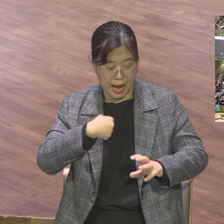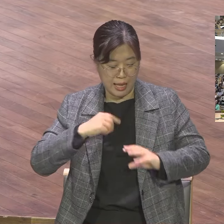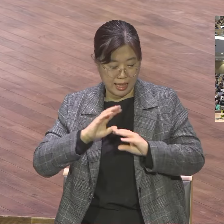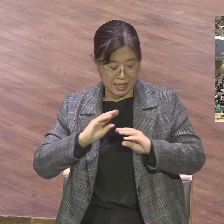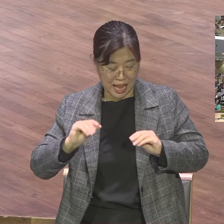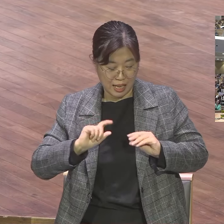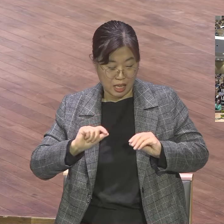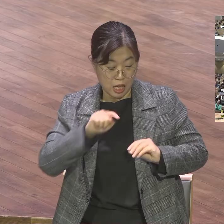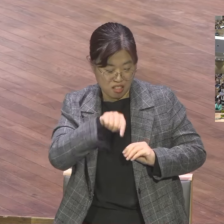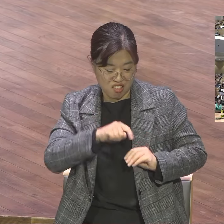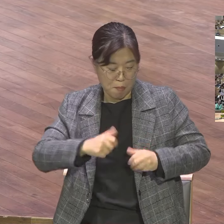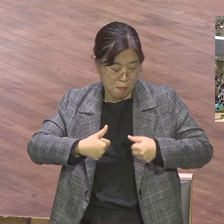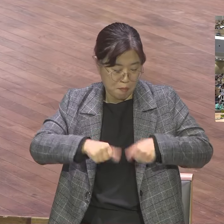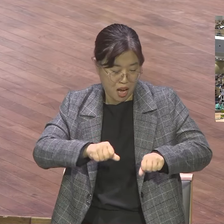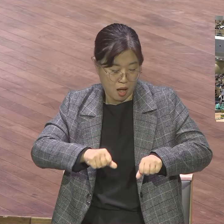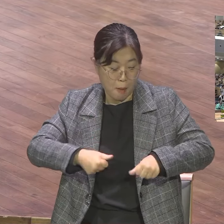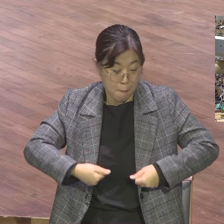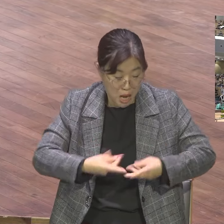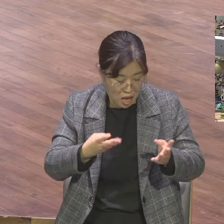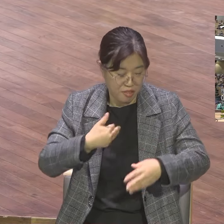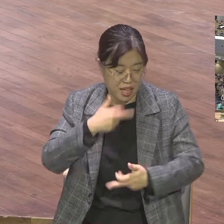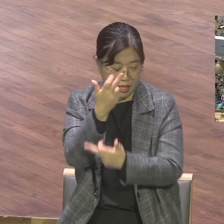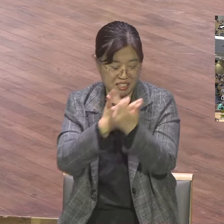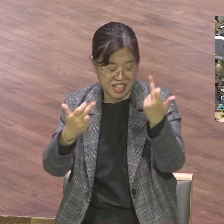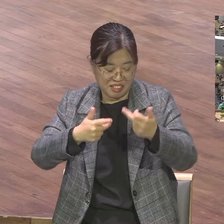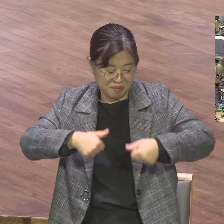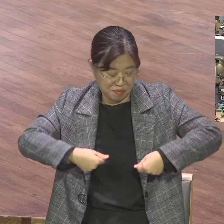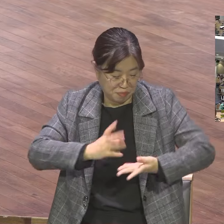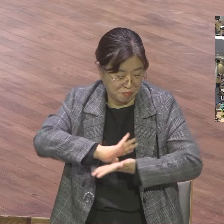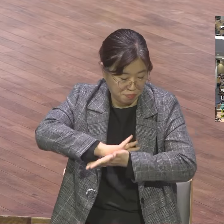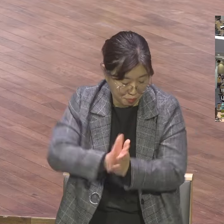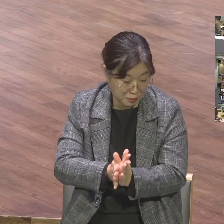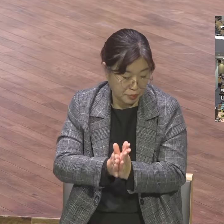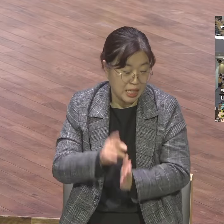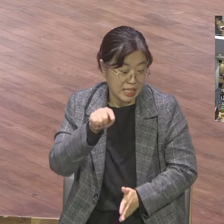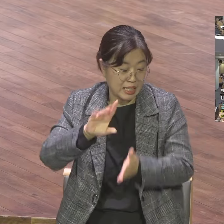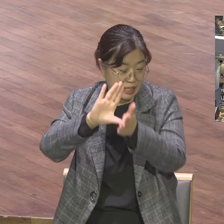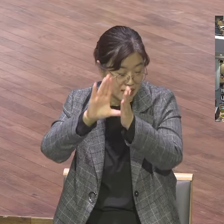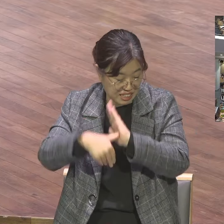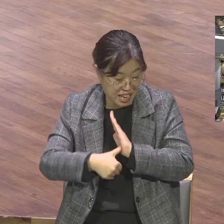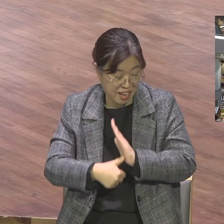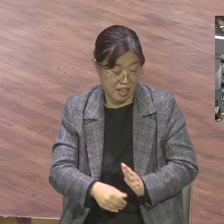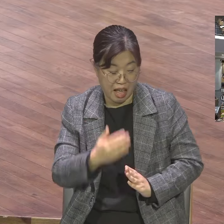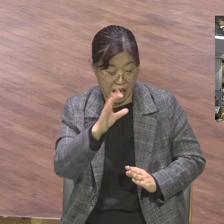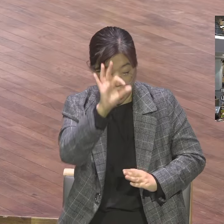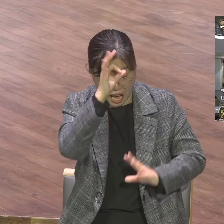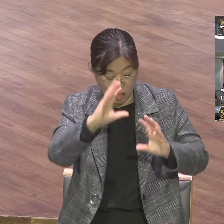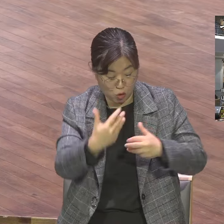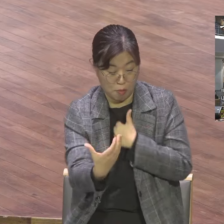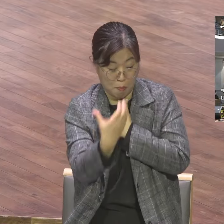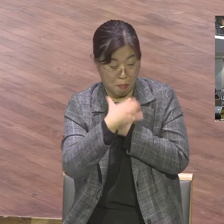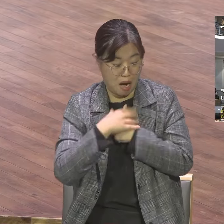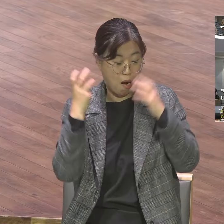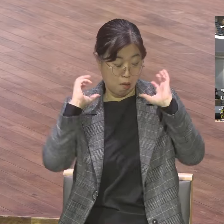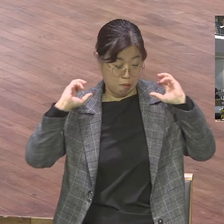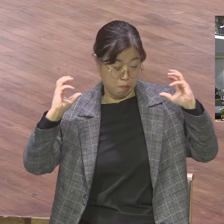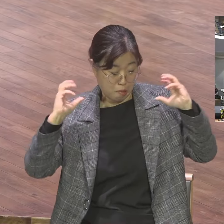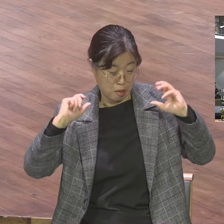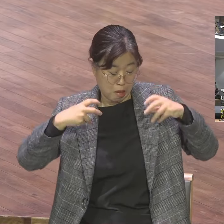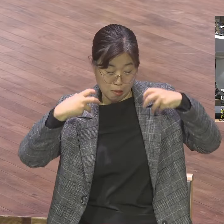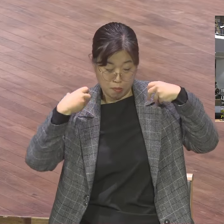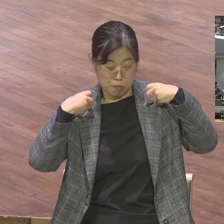나의 땅에서 파하며 나의 산에서 그것을 짓밟으리니 그때에 그의 멍에가 이스라엘에게서